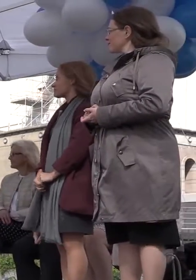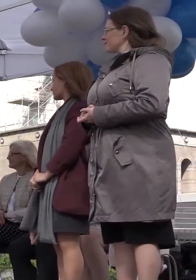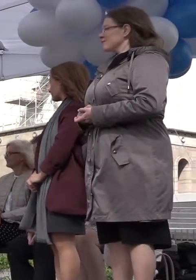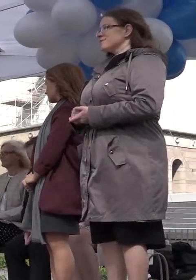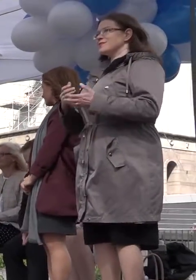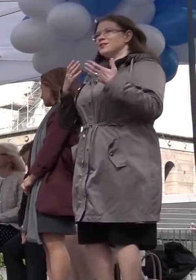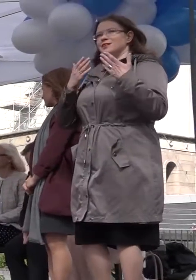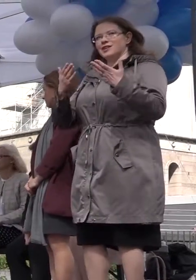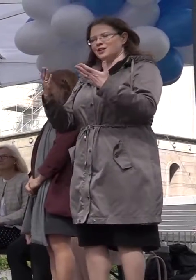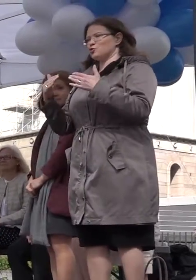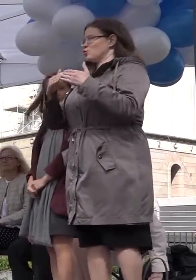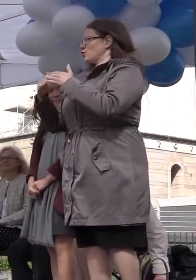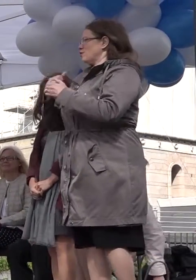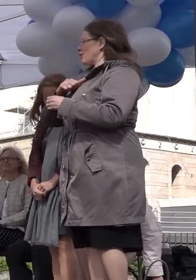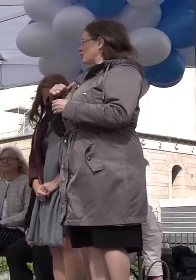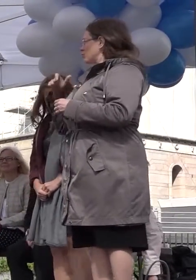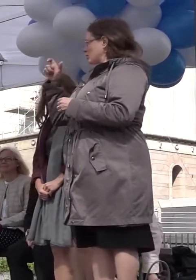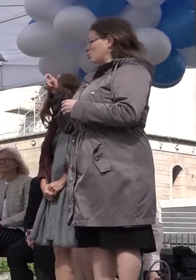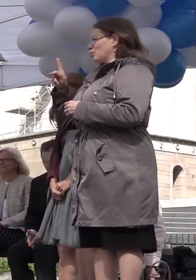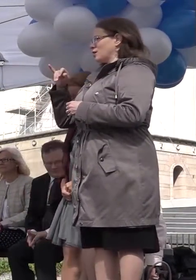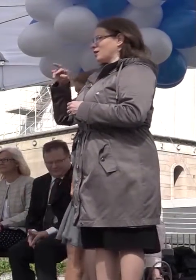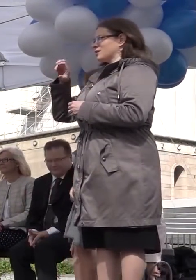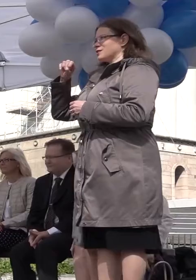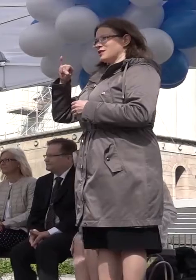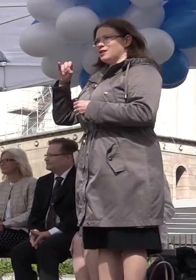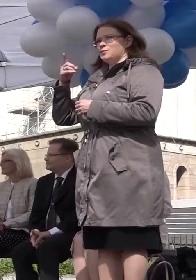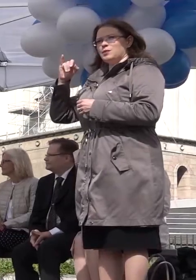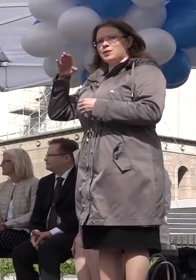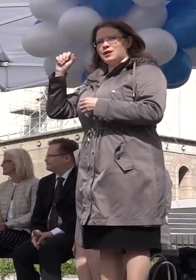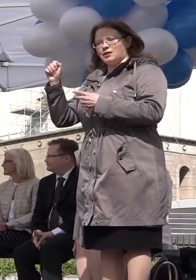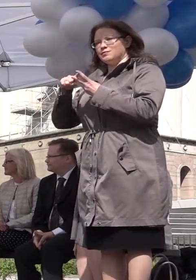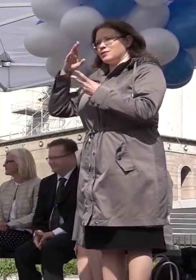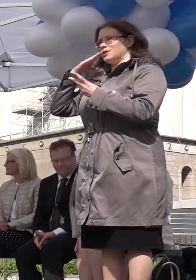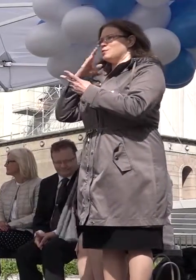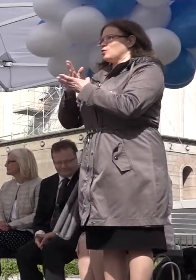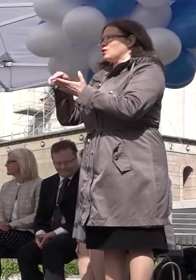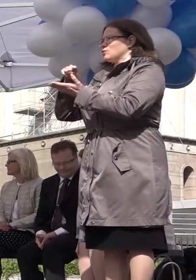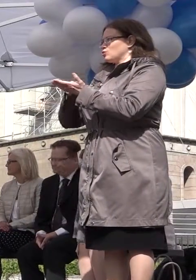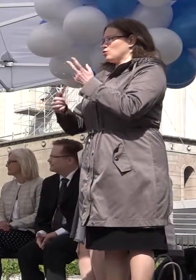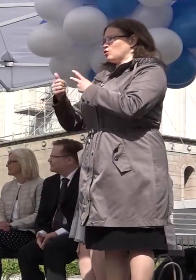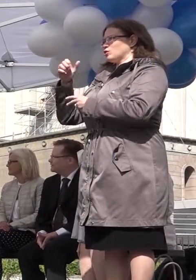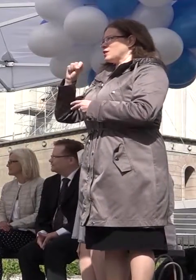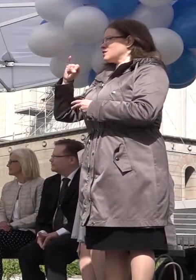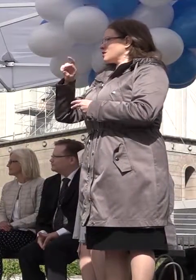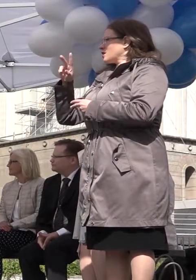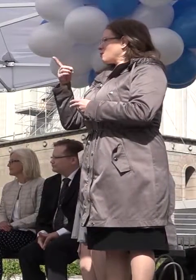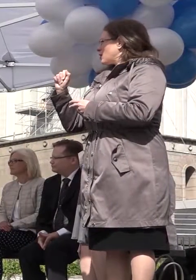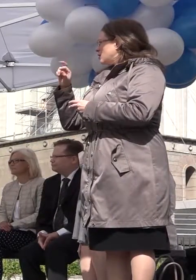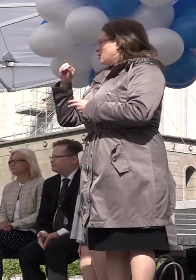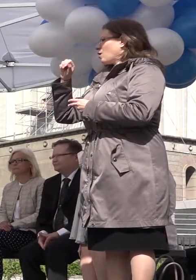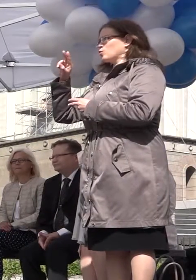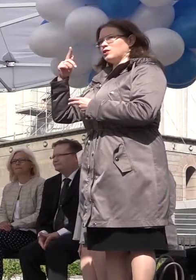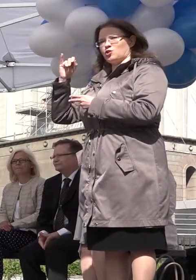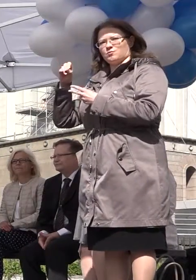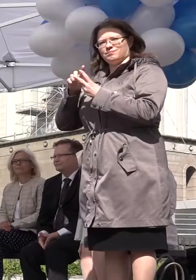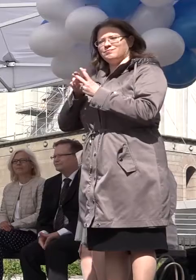Kiitos yhdenvertaisuusvaltuutettu Kirsi Pimiä ja ihmisoikeuskeskuksen johtaja Sirpa Rautio. Ja paljon on kuultu